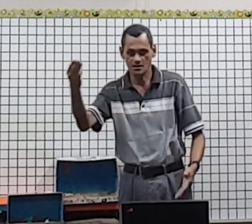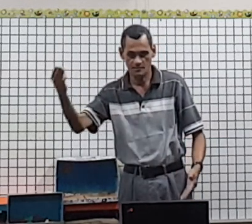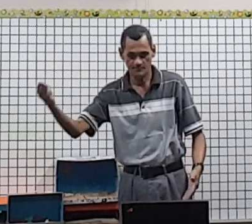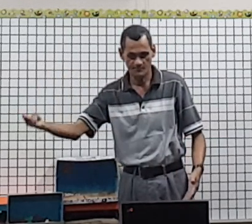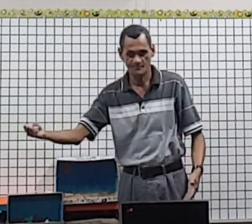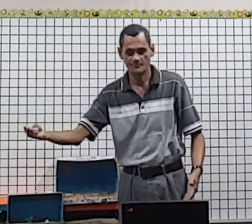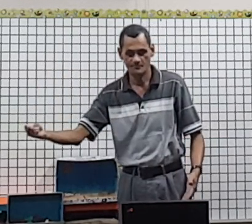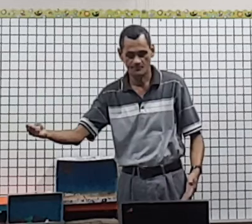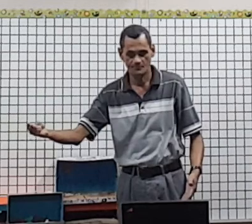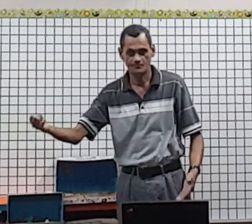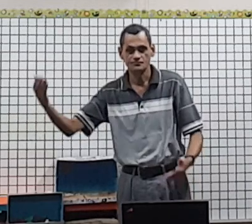material,